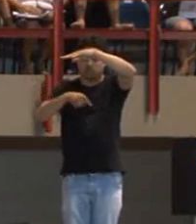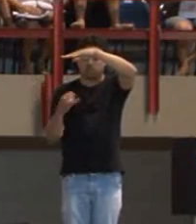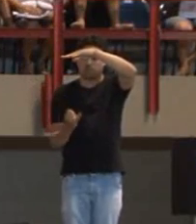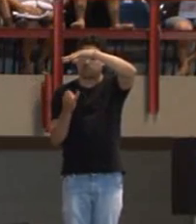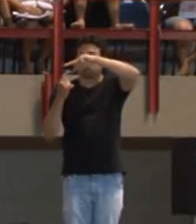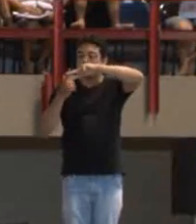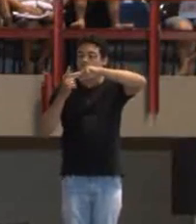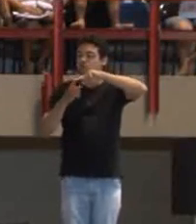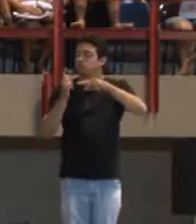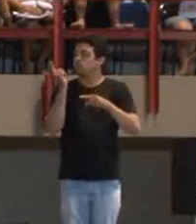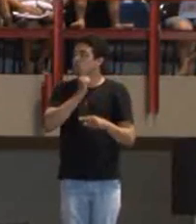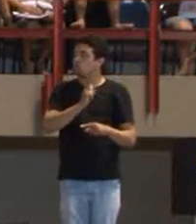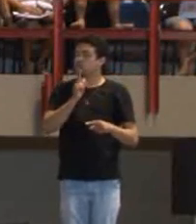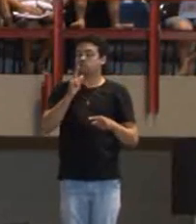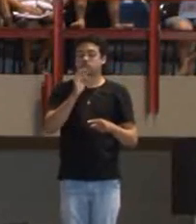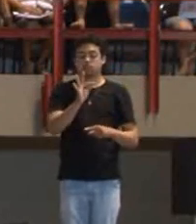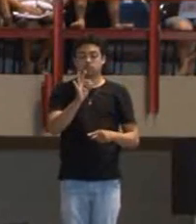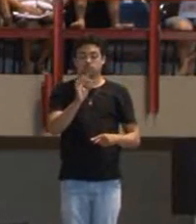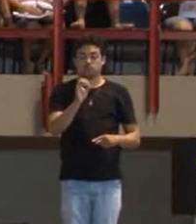gente?